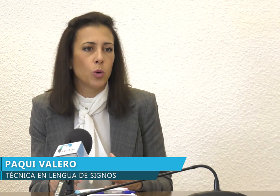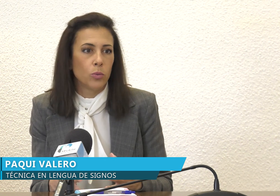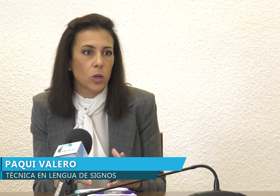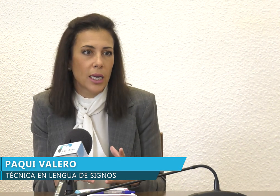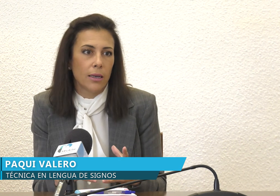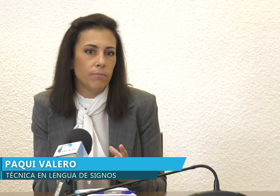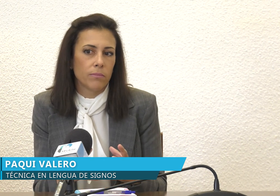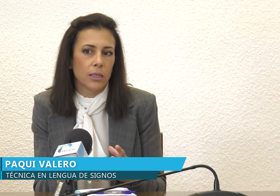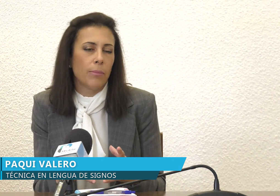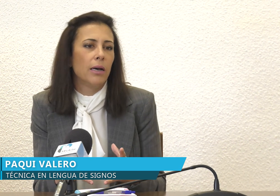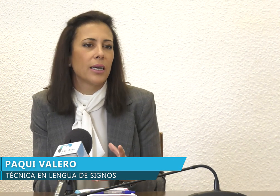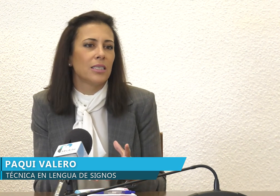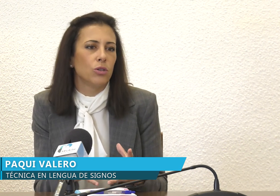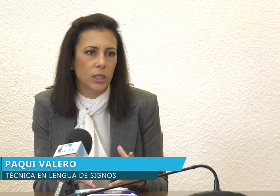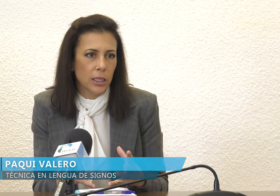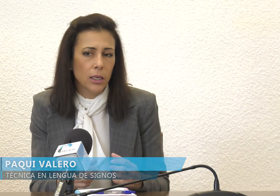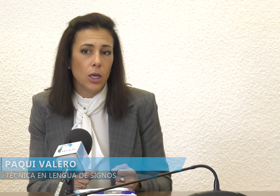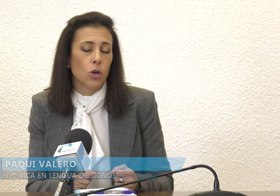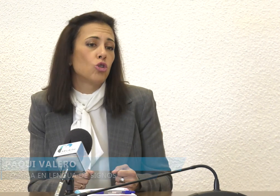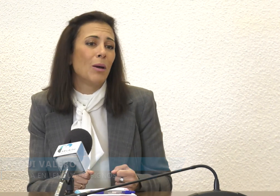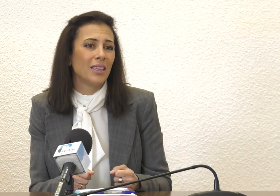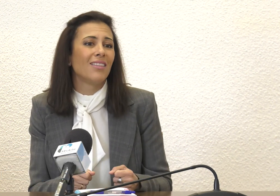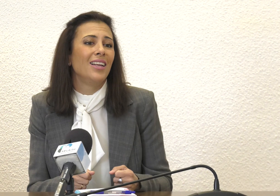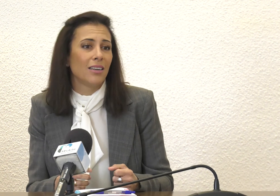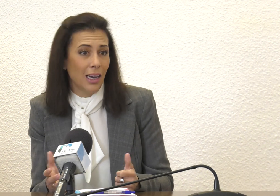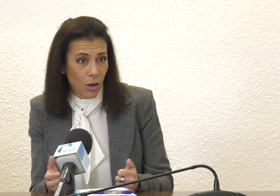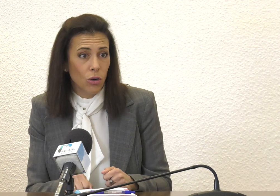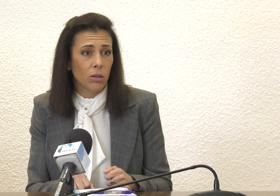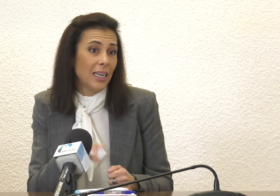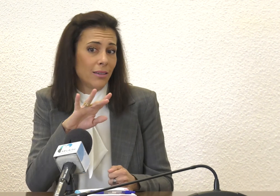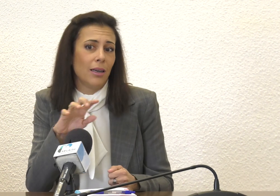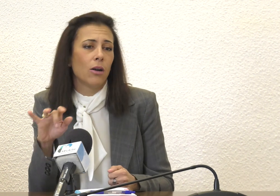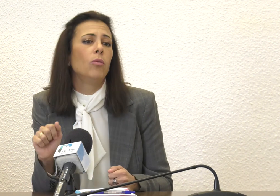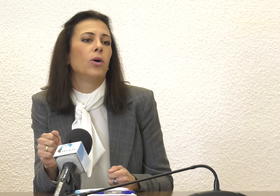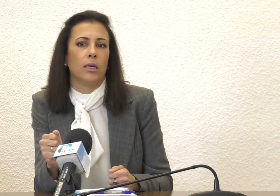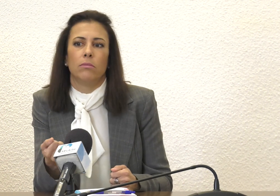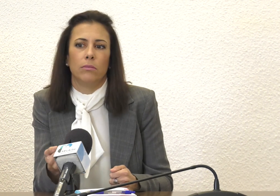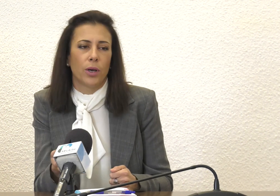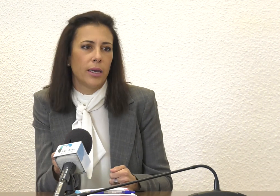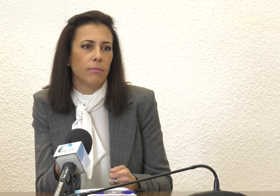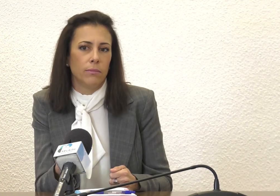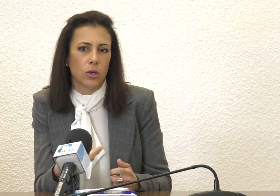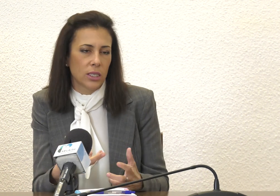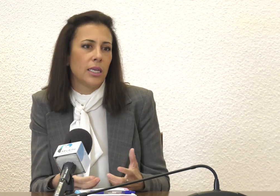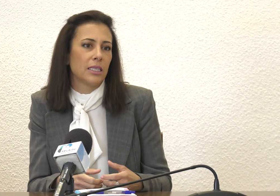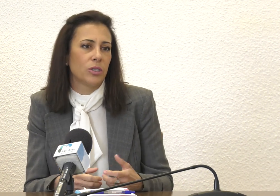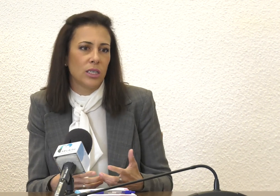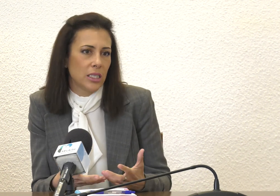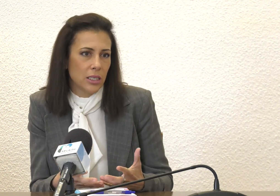esta palabra que signo tienes, con solamente deletrearlo puedes conseguir que esa persona se